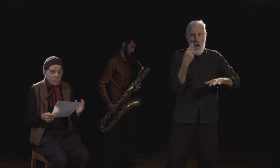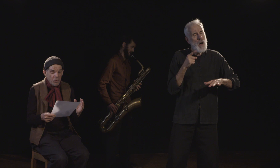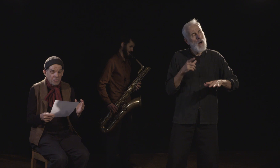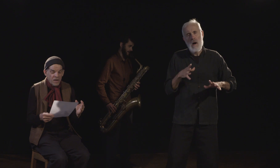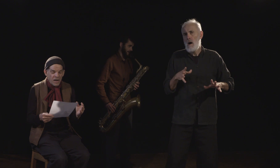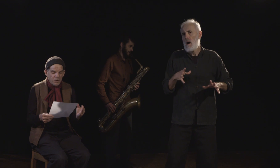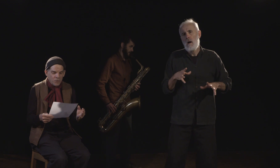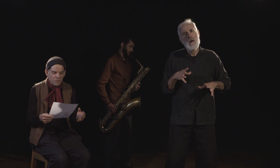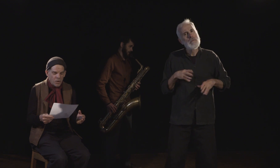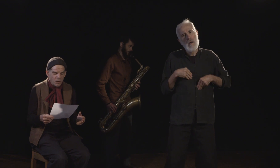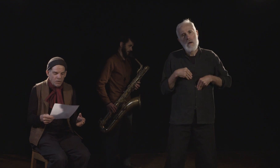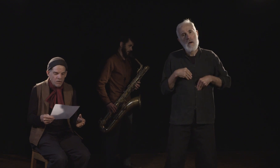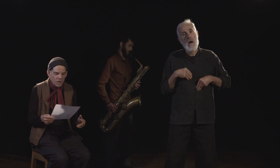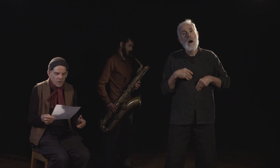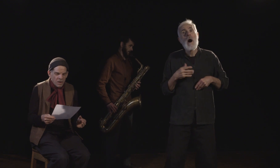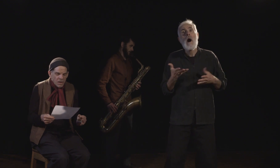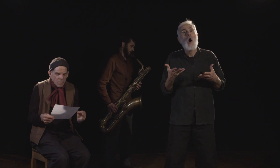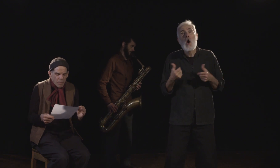Alors il faut faire un enfant,